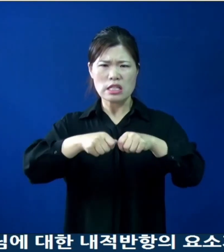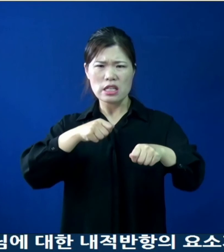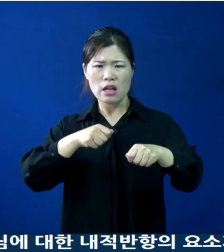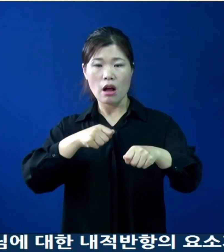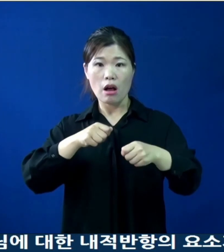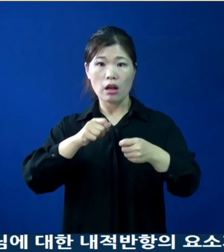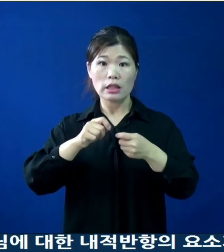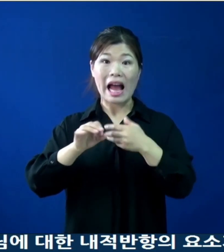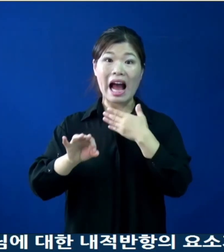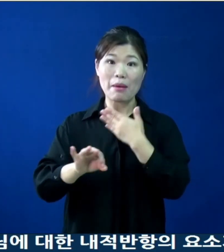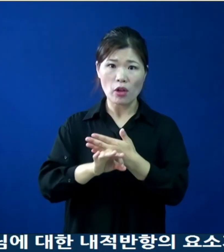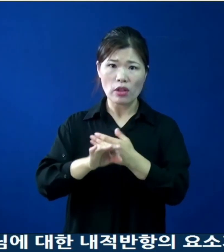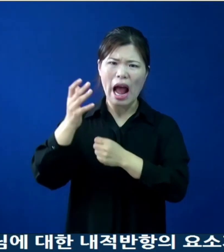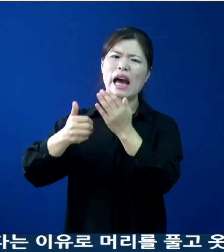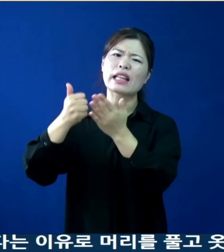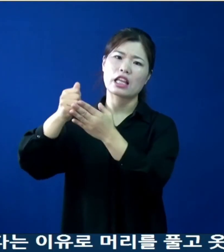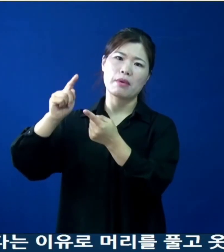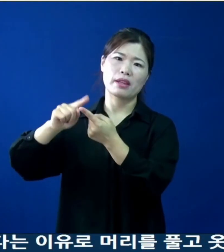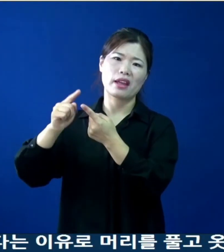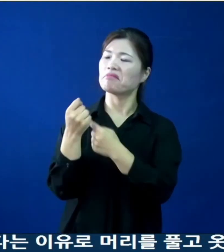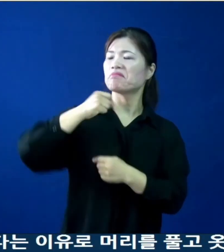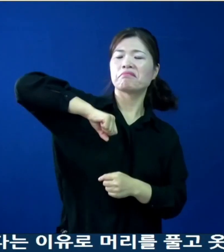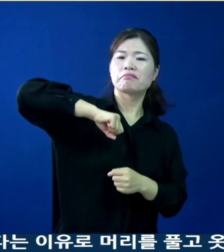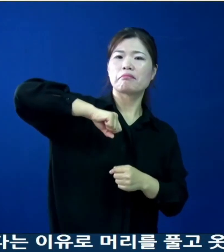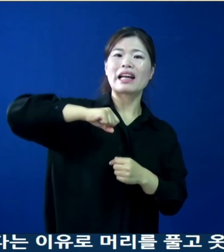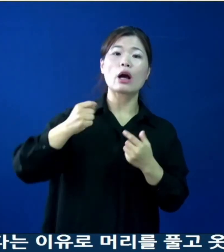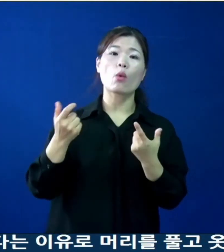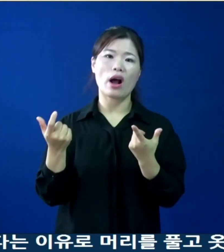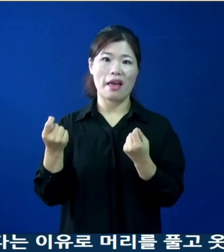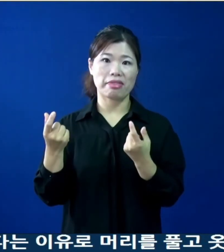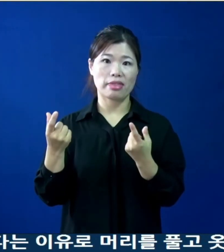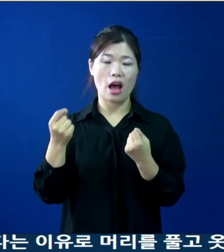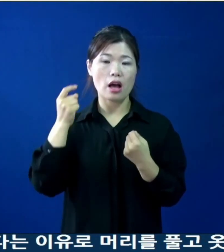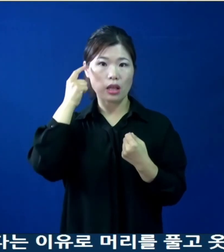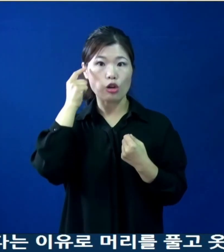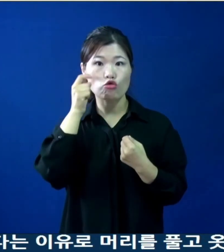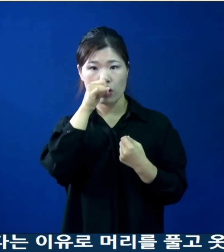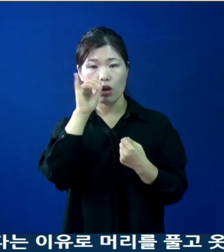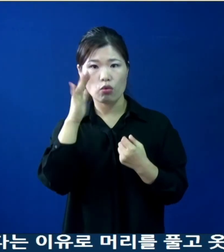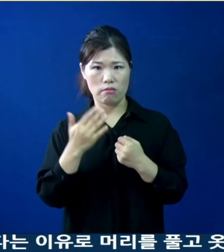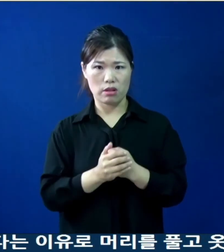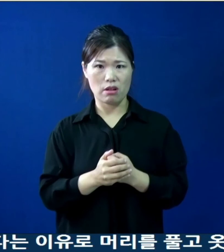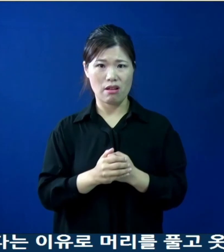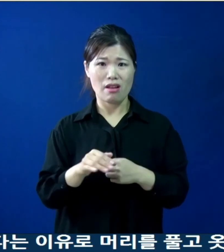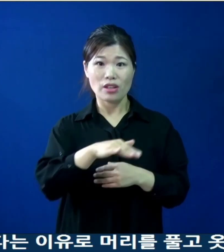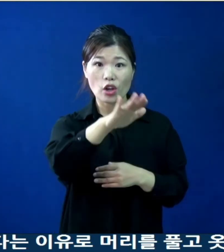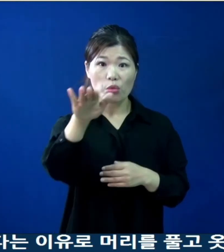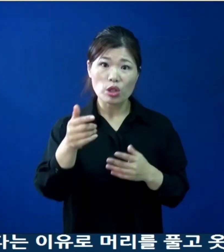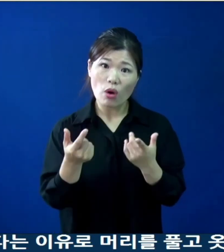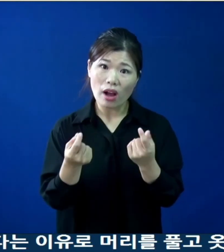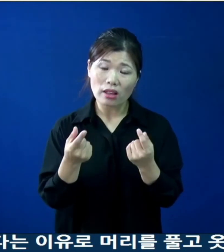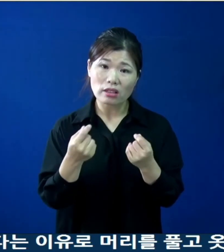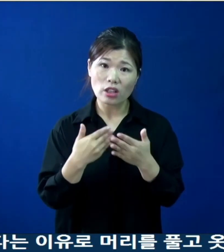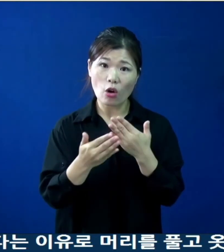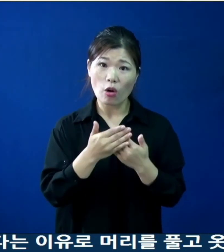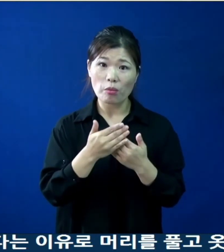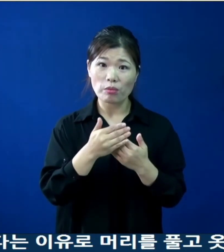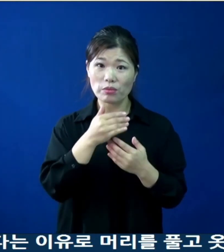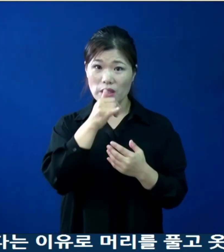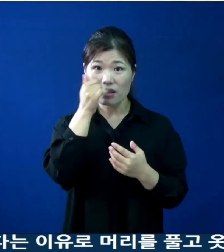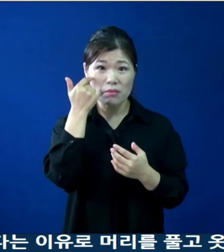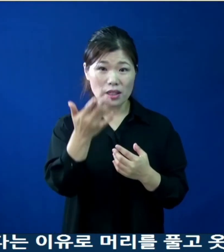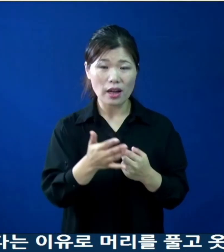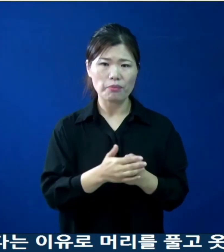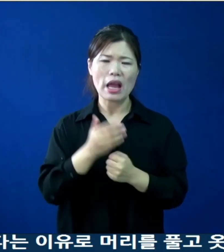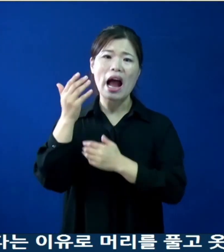반항이라고 볼 수 있을 것 같습니다. 여러분, 그런 경험 없으세요? 하나님이 하신 일이